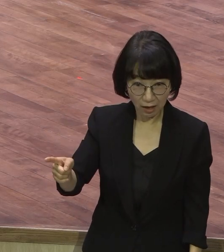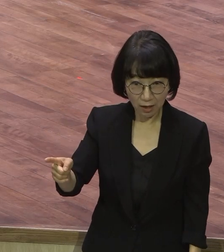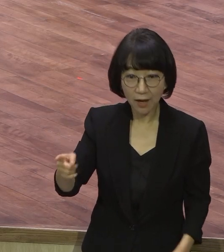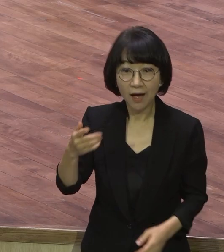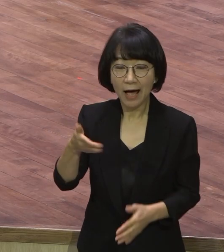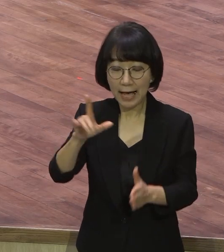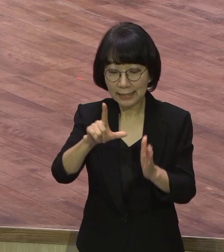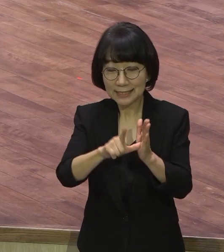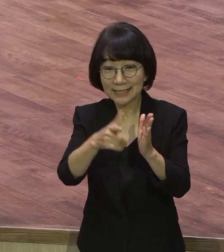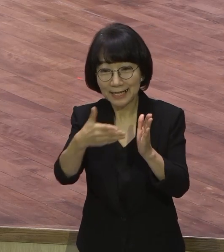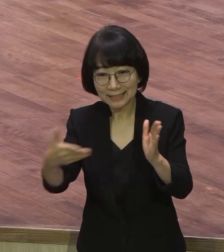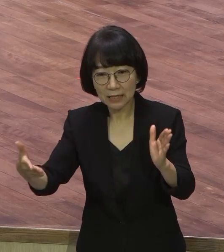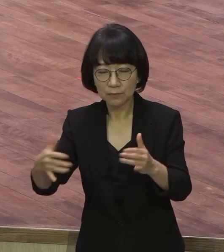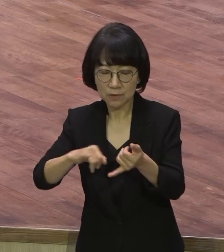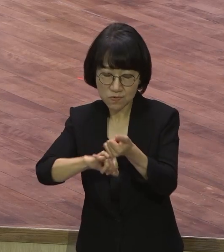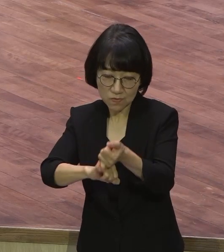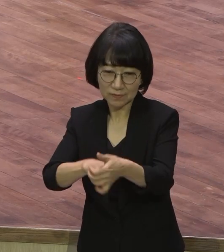미련하게 보이지.